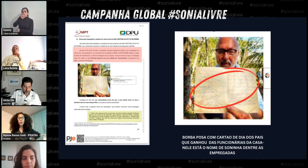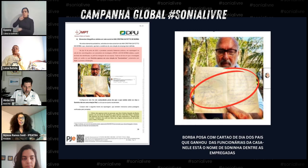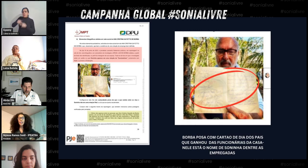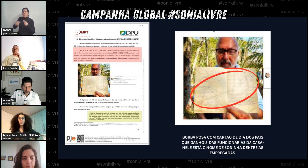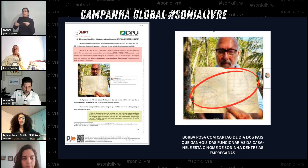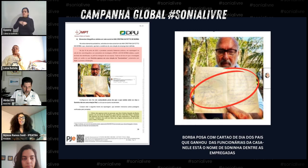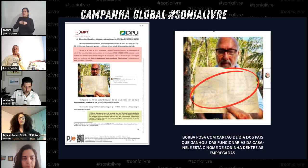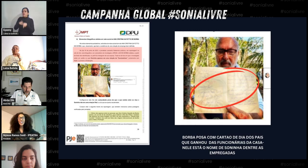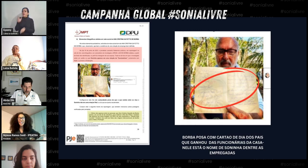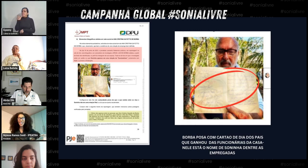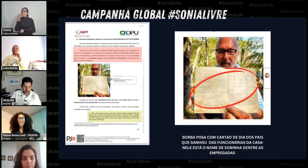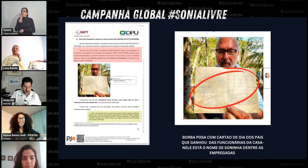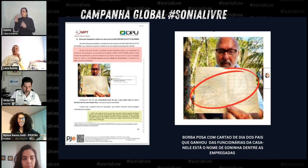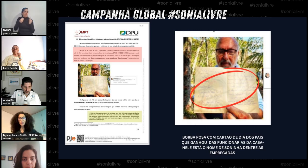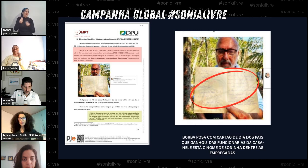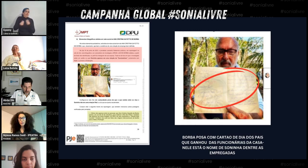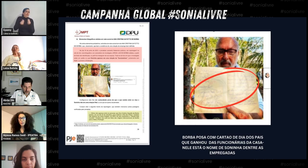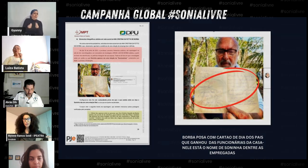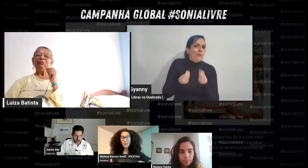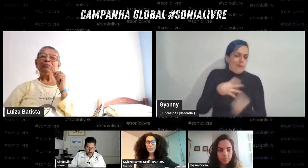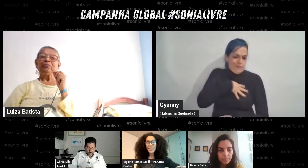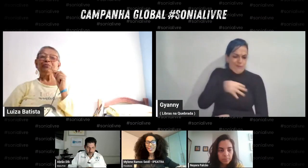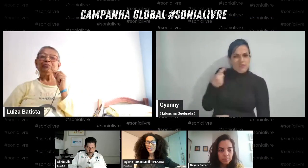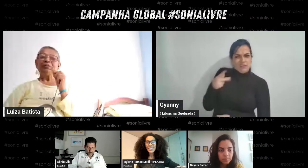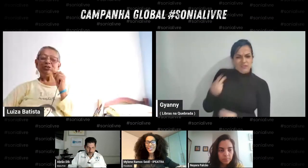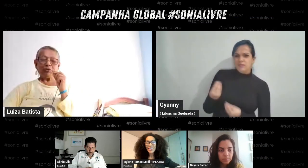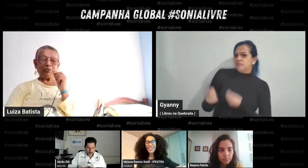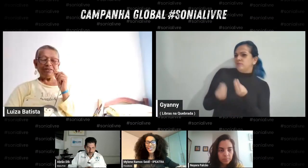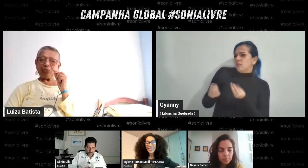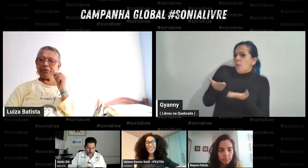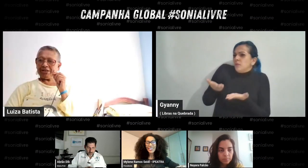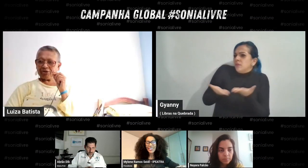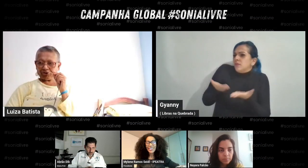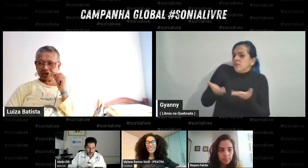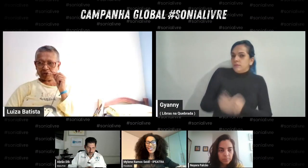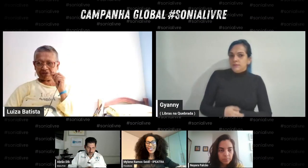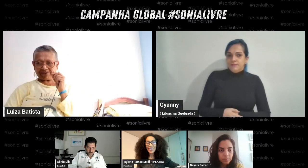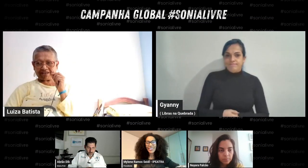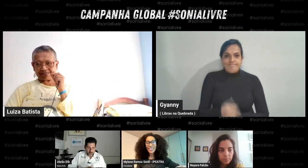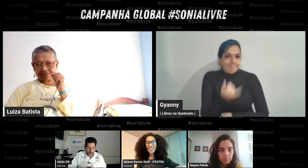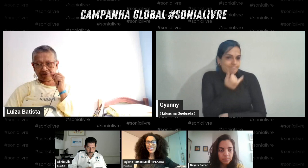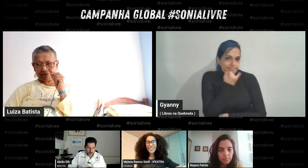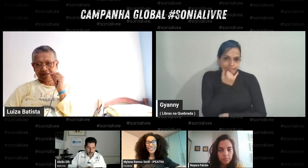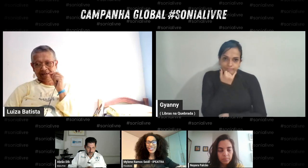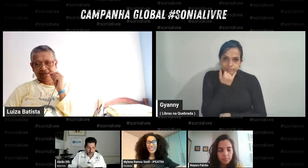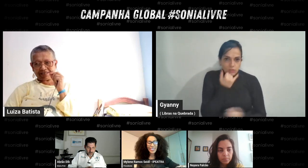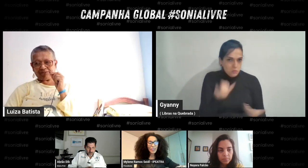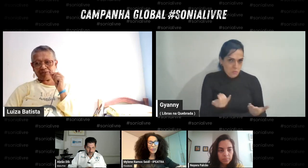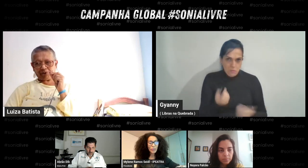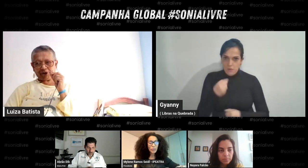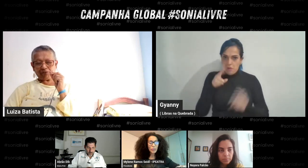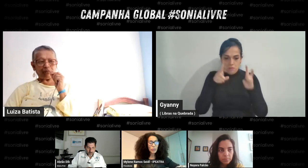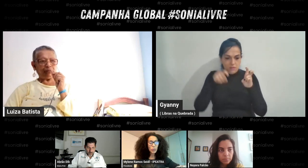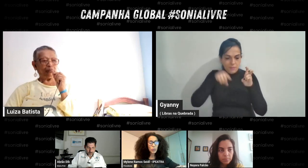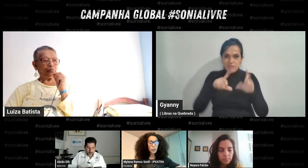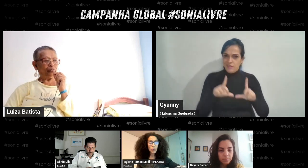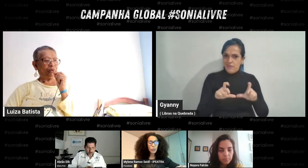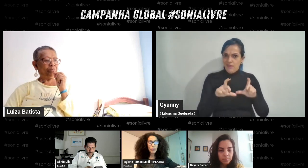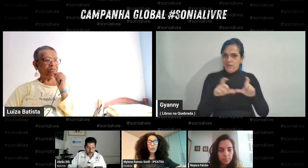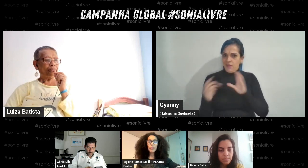de Jesus. Será que são todas filhas dele? Eu me desculpe, mas a opinião que eu tenho sobre esse cartão é que